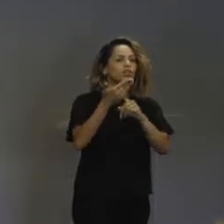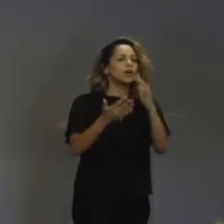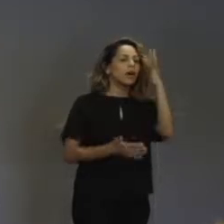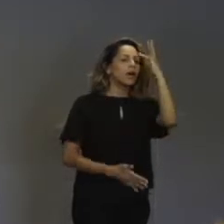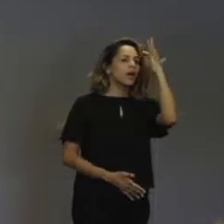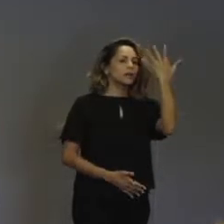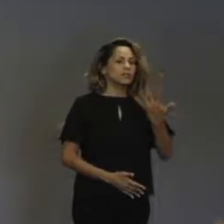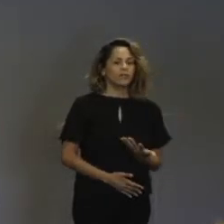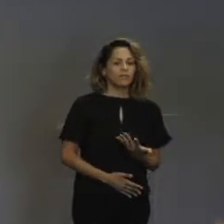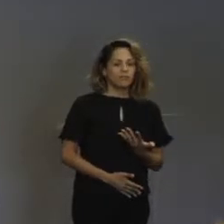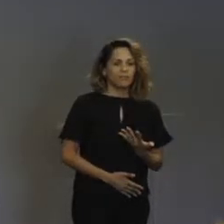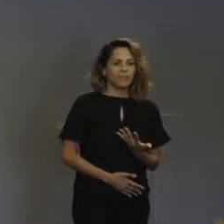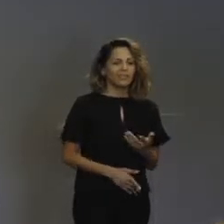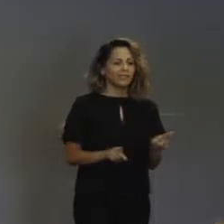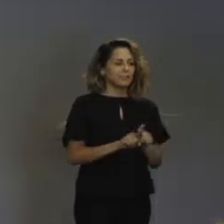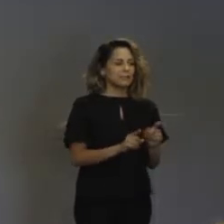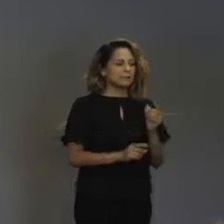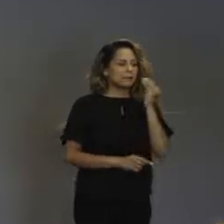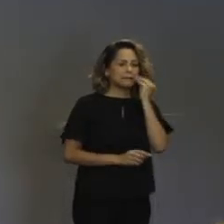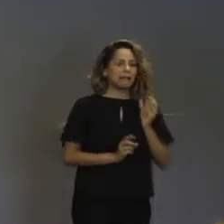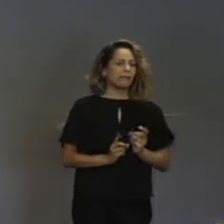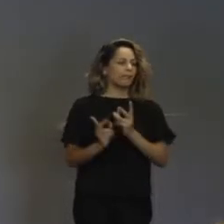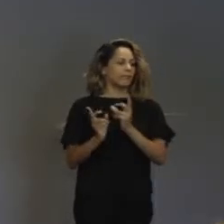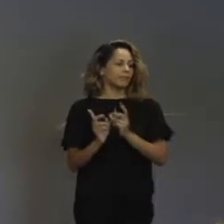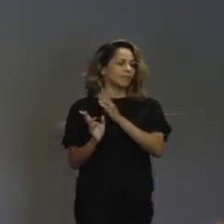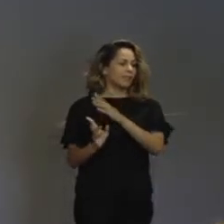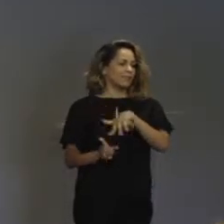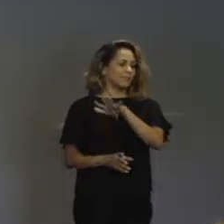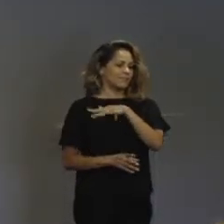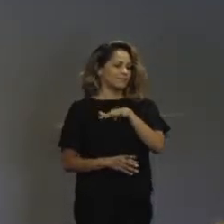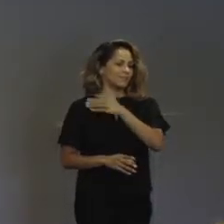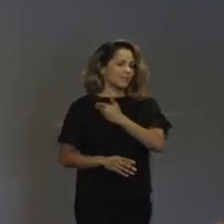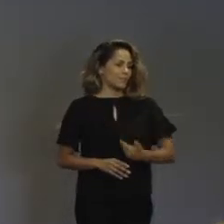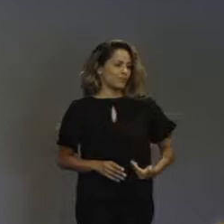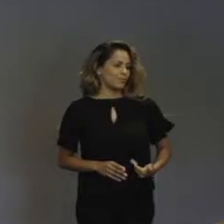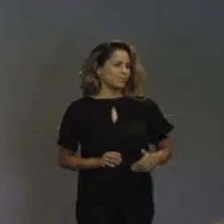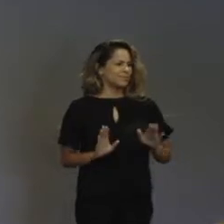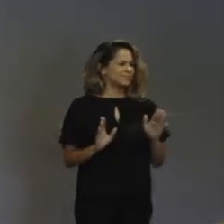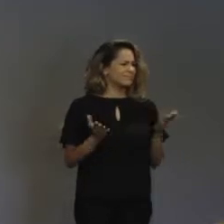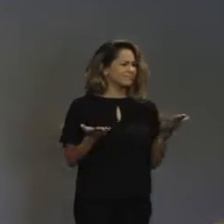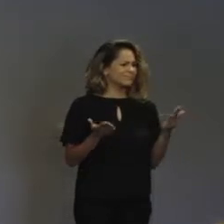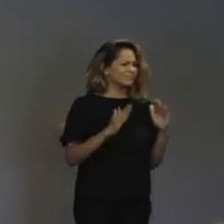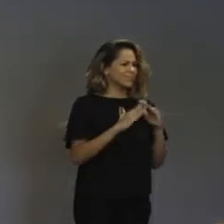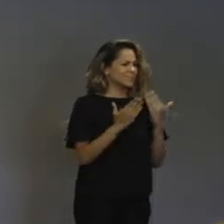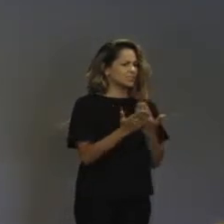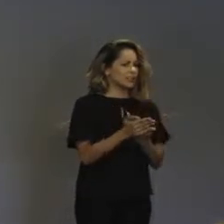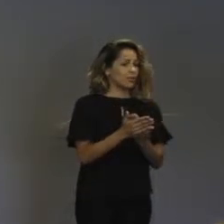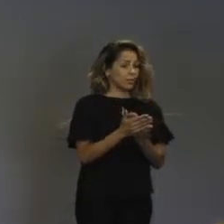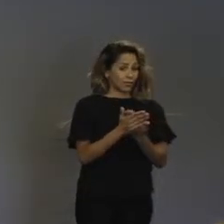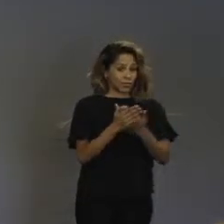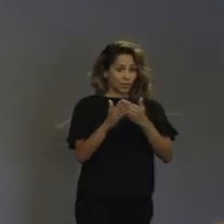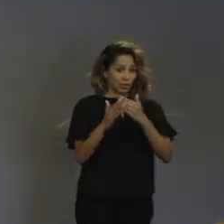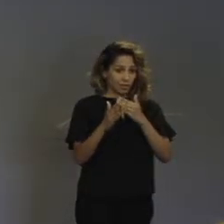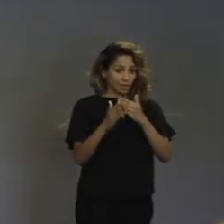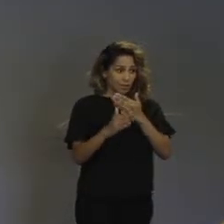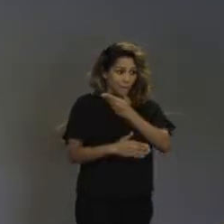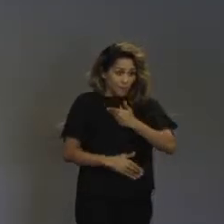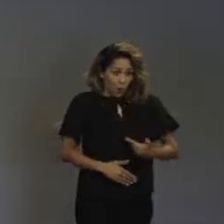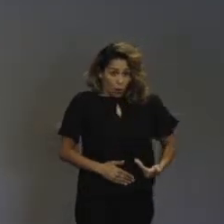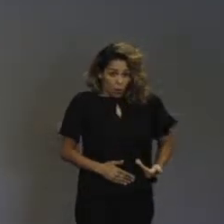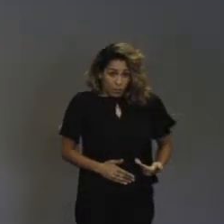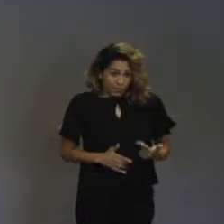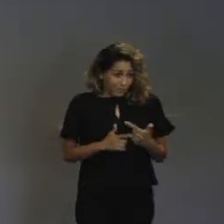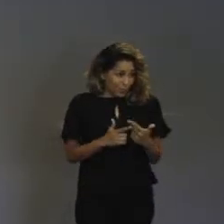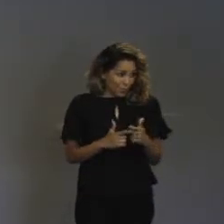e querendo vender para o setor público. E a gente fala assim, cara, na escola pública você não tem esse problema, né? Você tem o